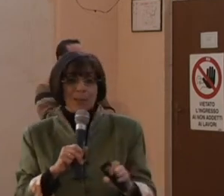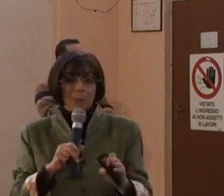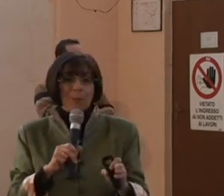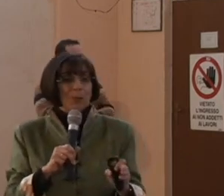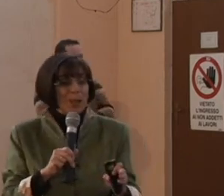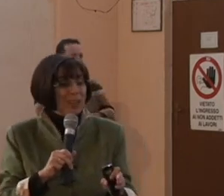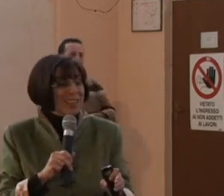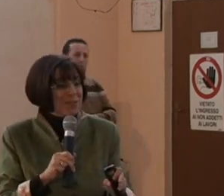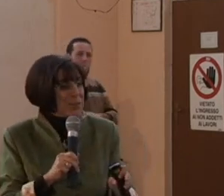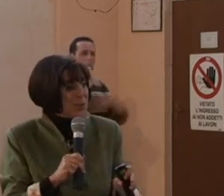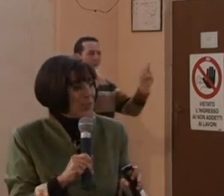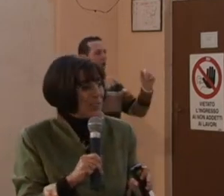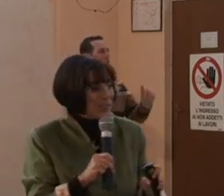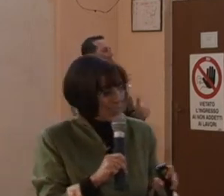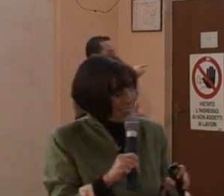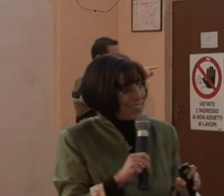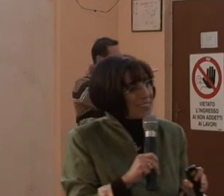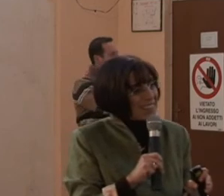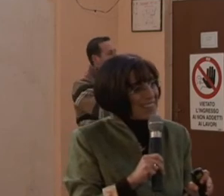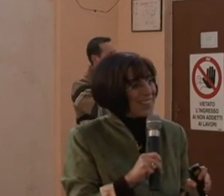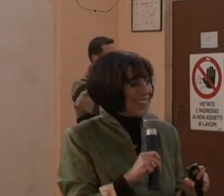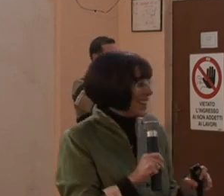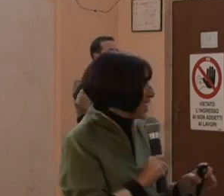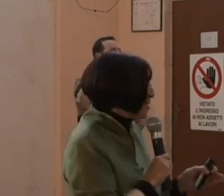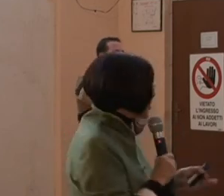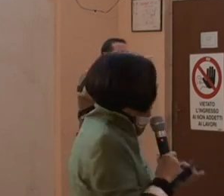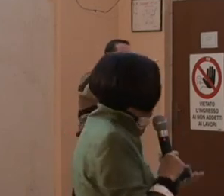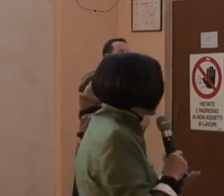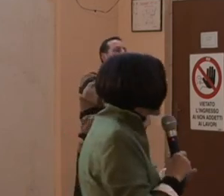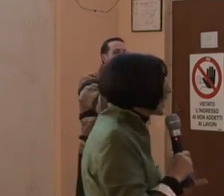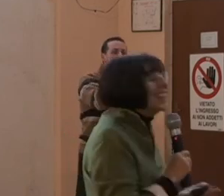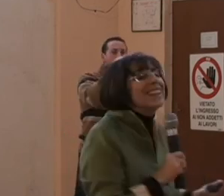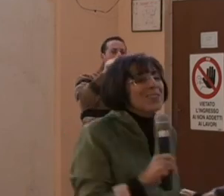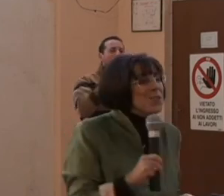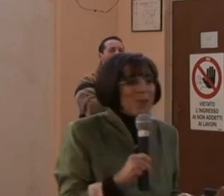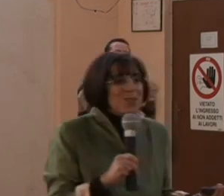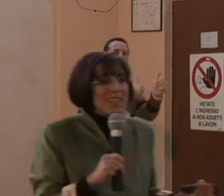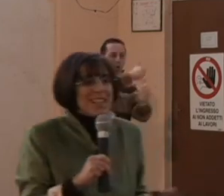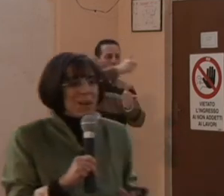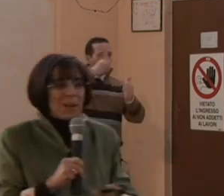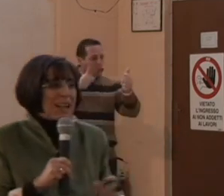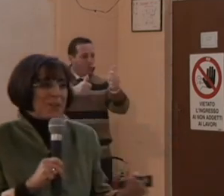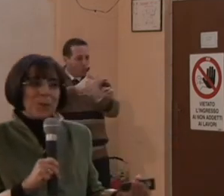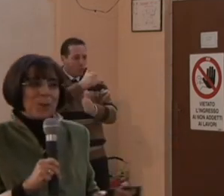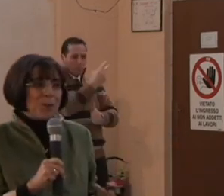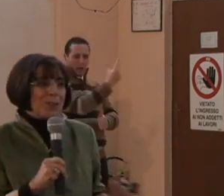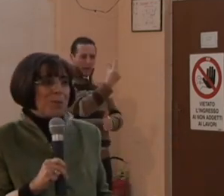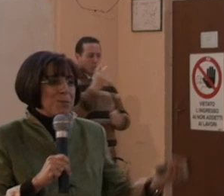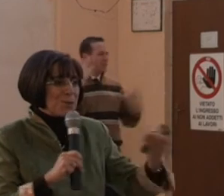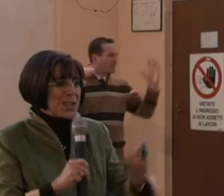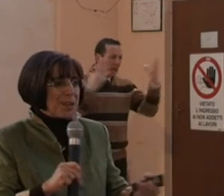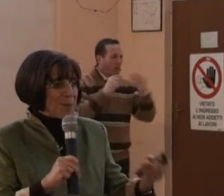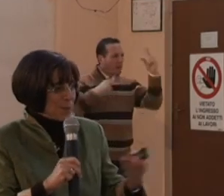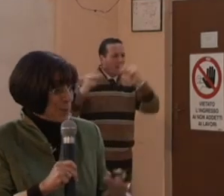senza vedere il modello della televisione, no? Perché nella televisione sembra che, non so, si riesca a parlare con le cose,